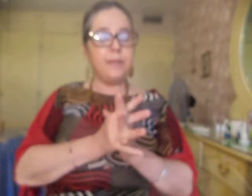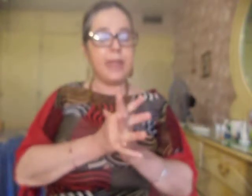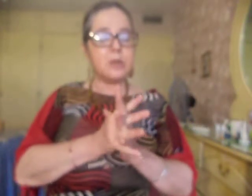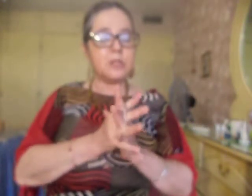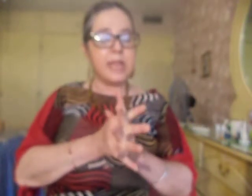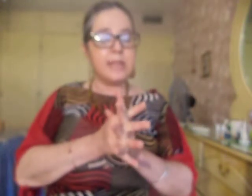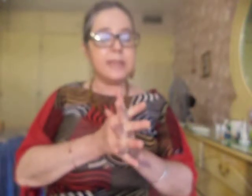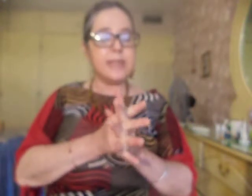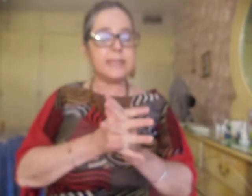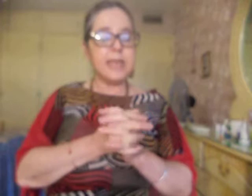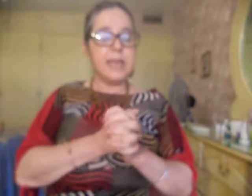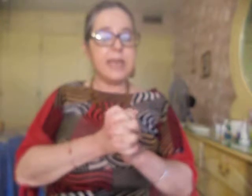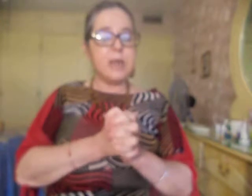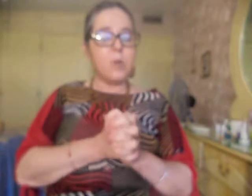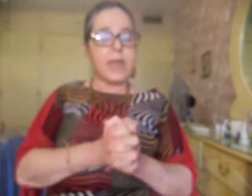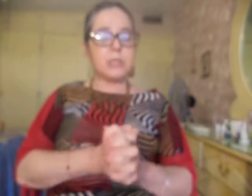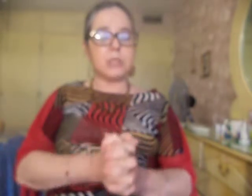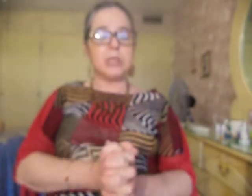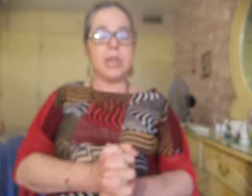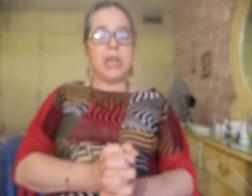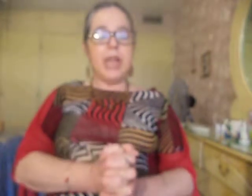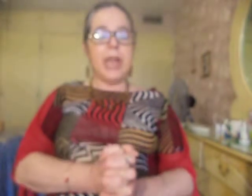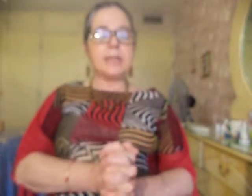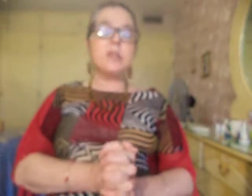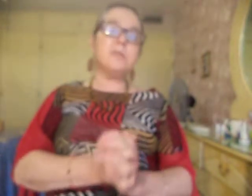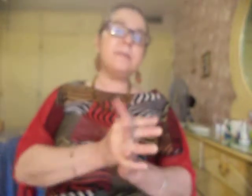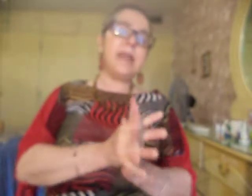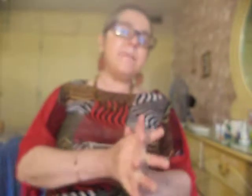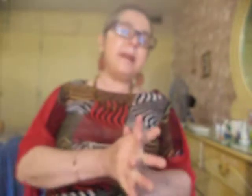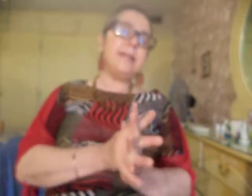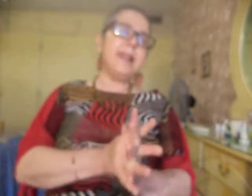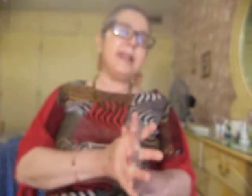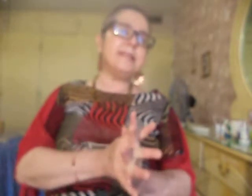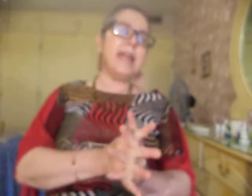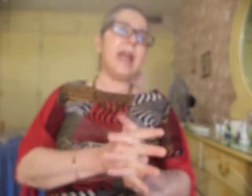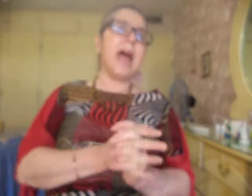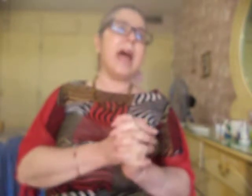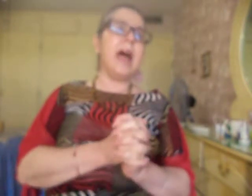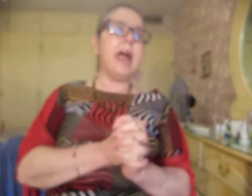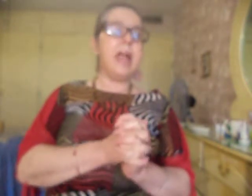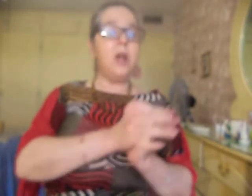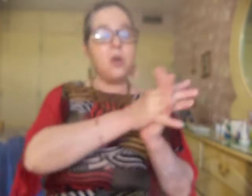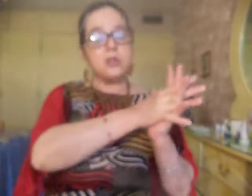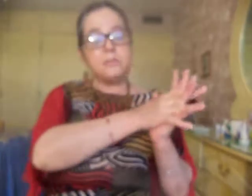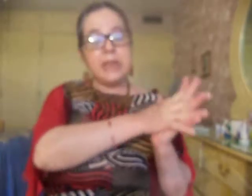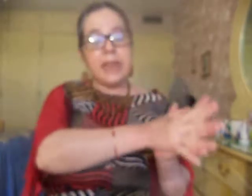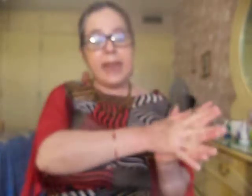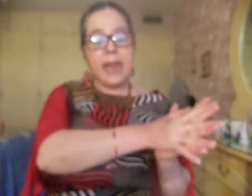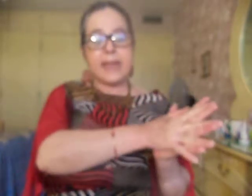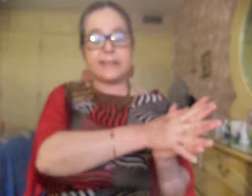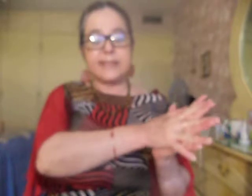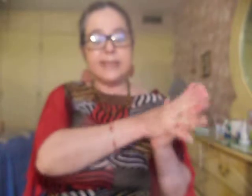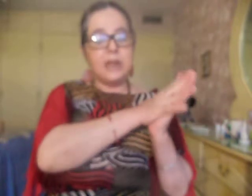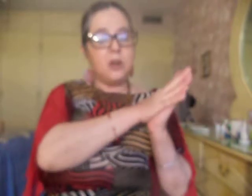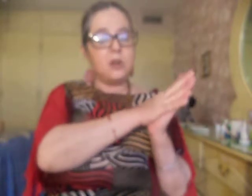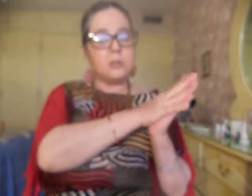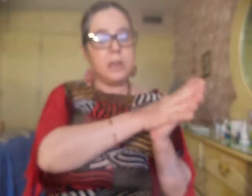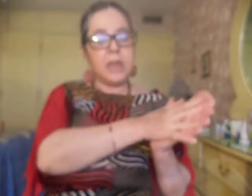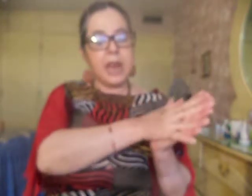los dientes y huesos. Esto ya pertenece a los minerales. Los